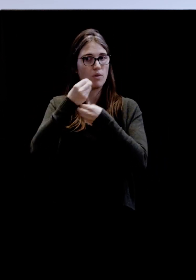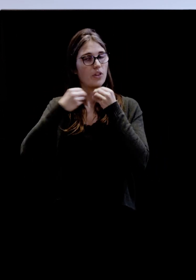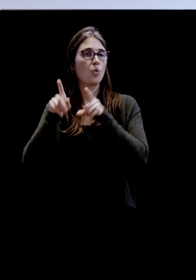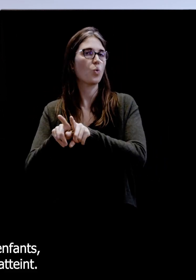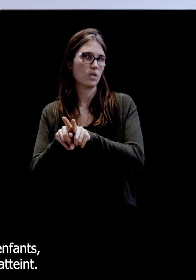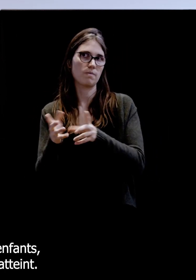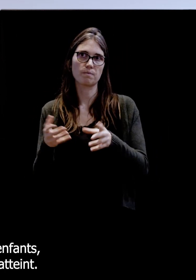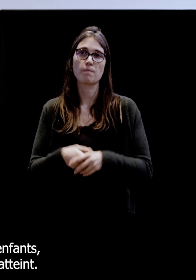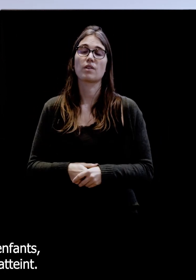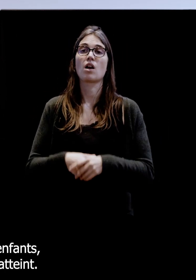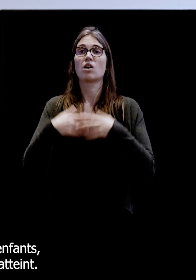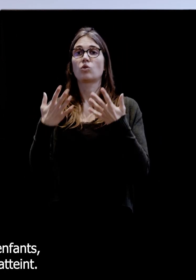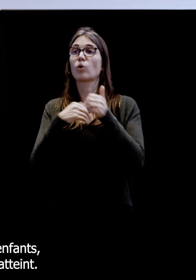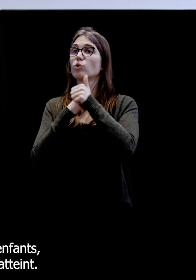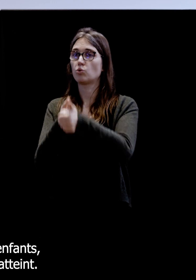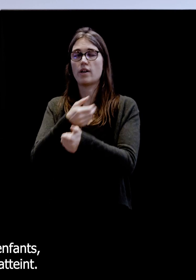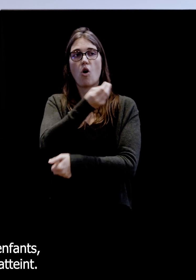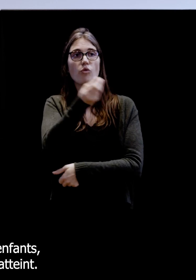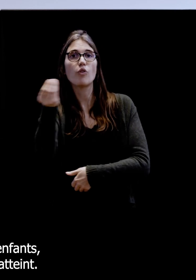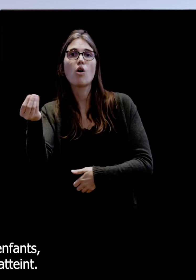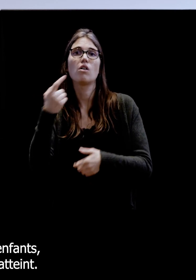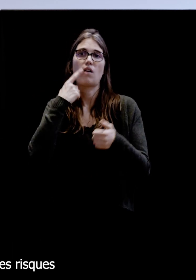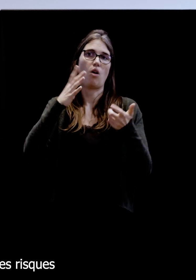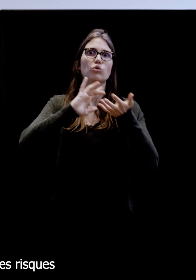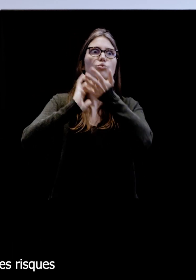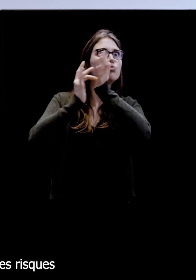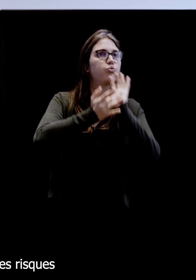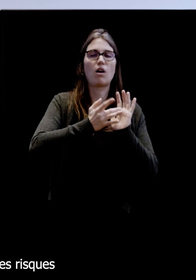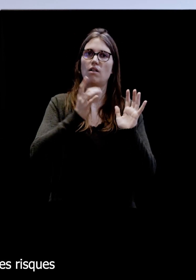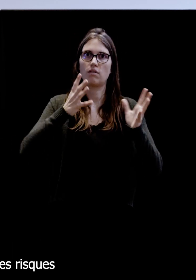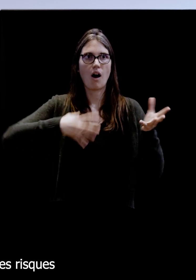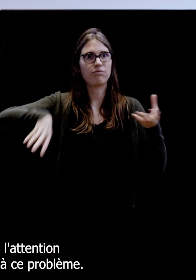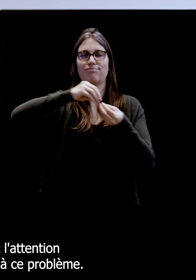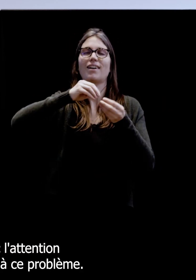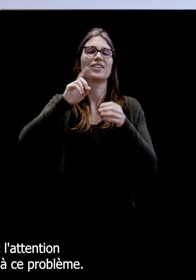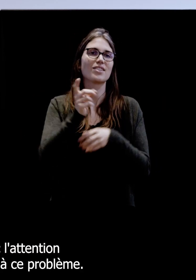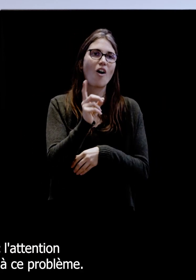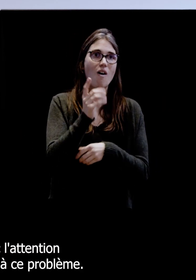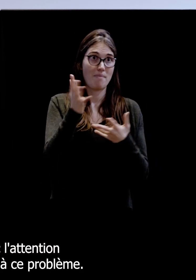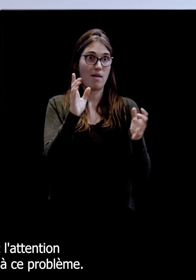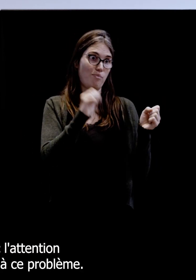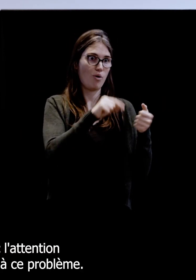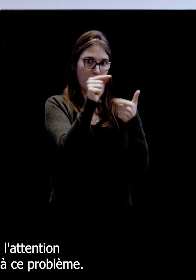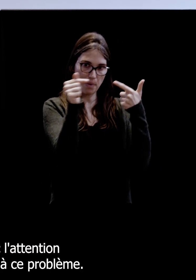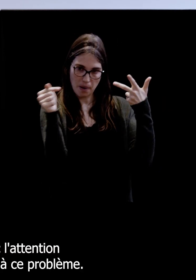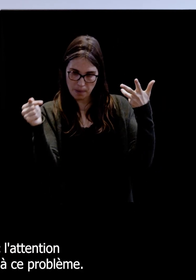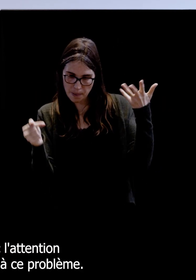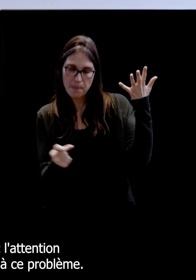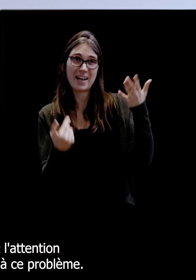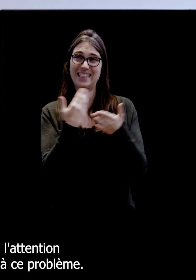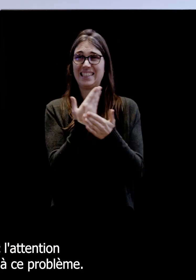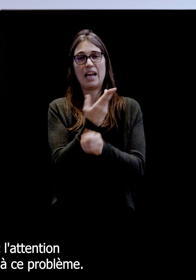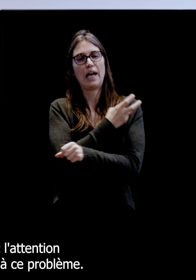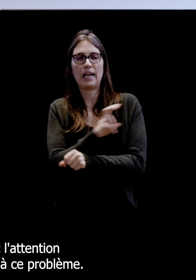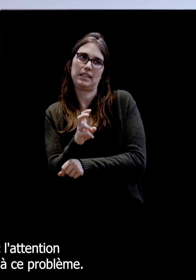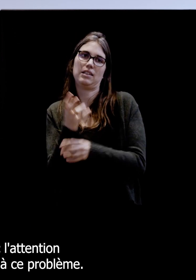vue-là aussi. Vous voyez, donc en fonction des enfants, tout ne peut ne pas être atteint, mais vous voyez un peu les risques que ça représente et donc l'attention que nous